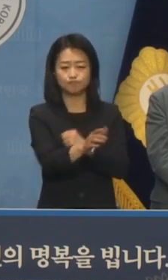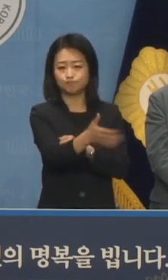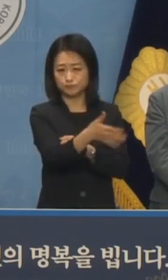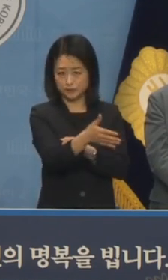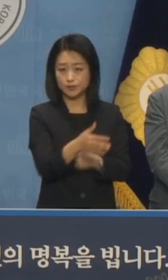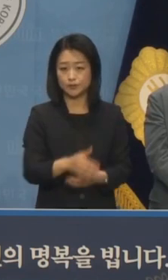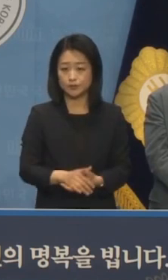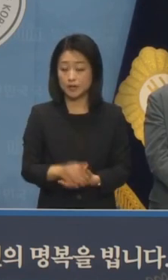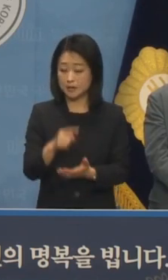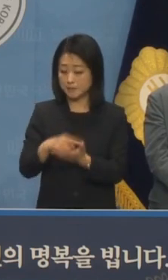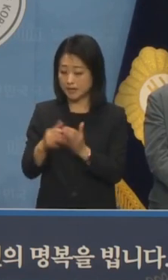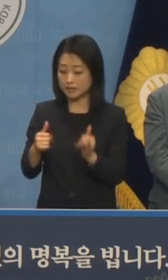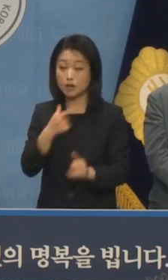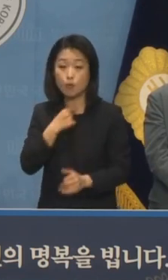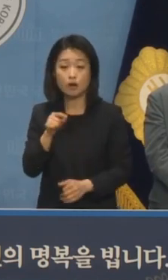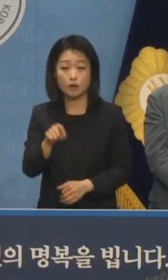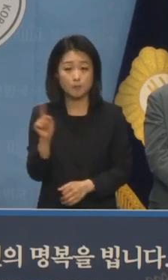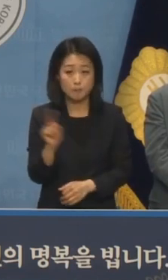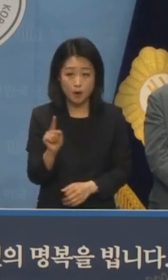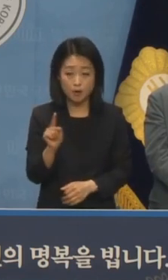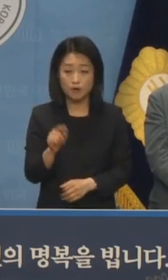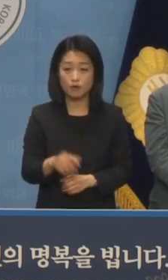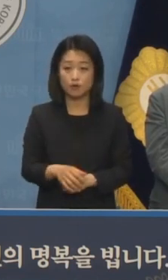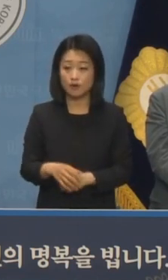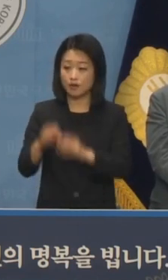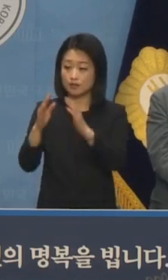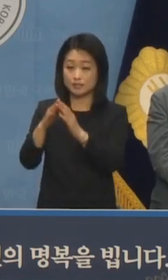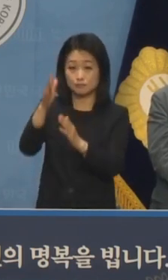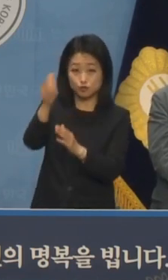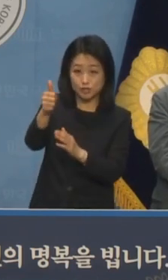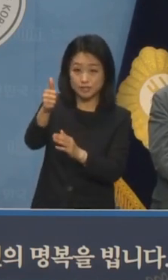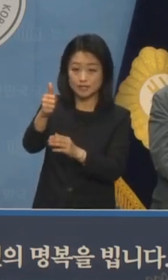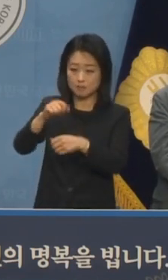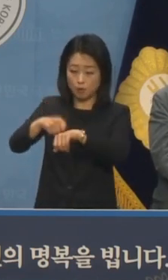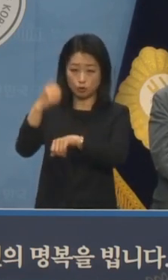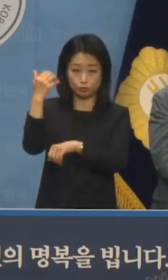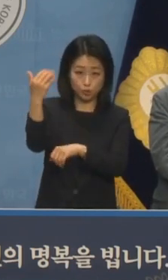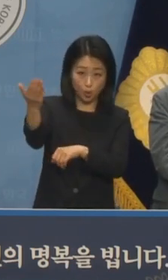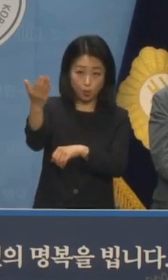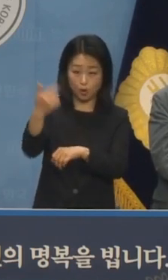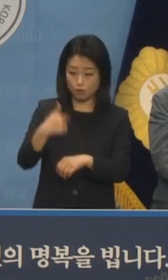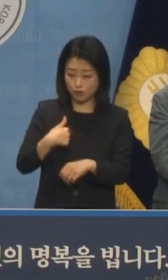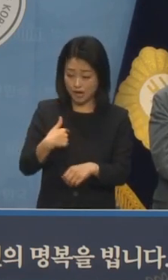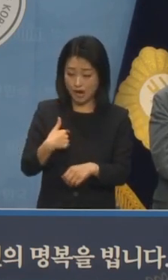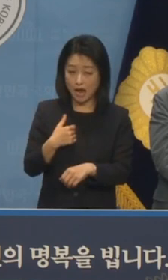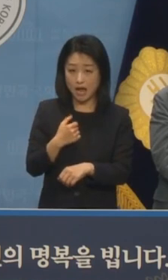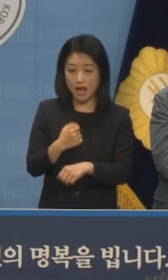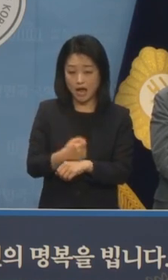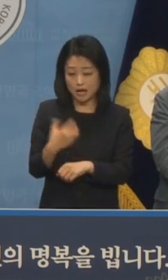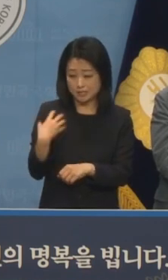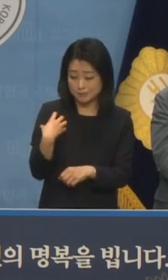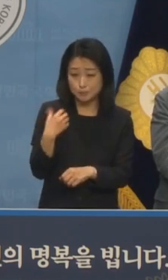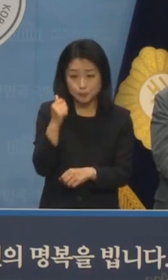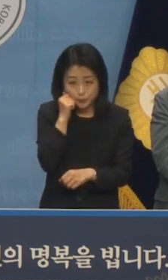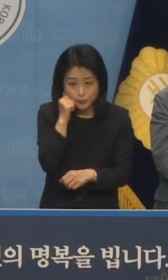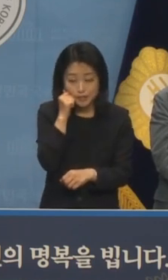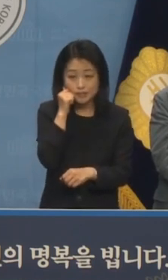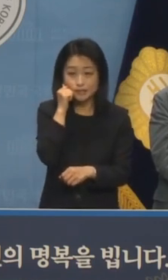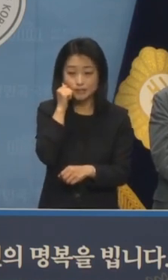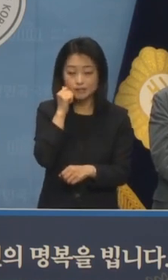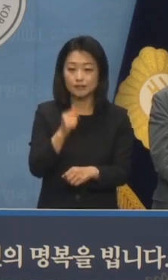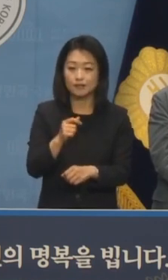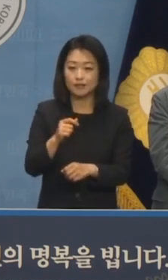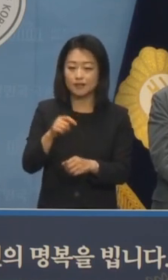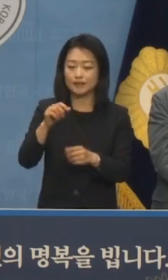없습니다. 피해자들이 원하는 건 가해자들을 엄벌하고 피해자 개인이 할 수 없는 구상권 청구를 정부가